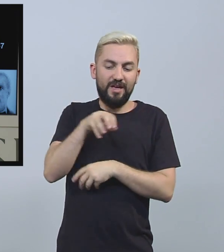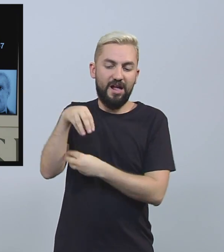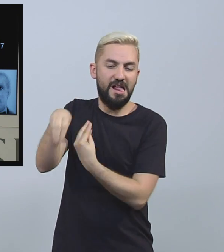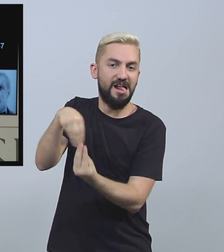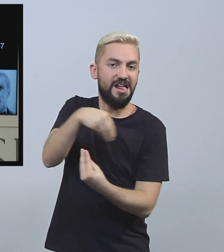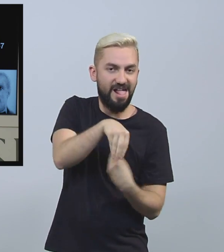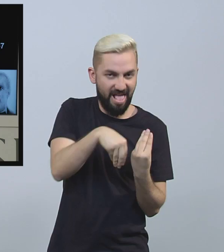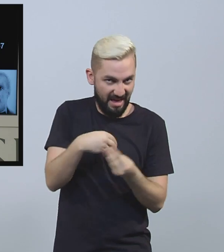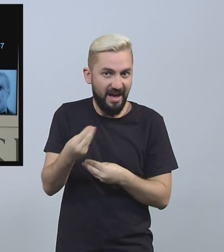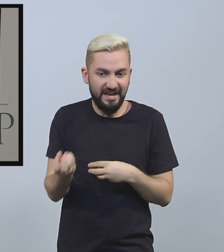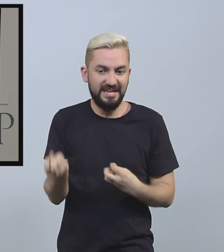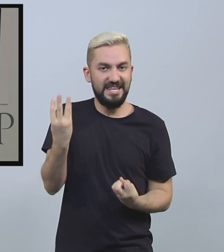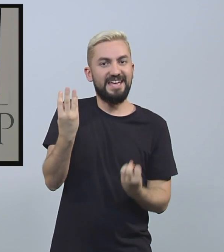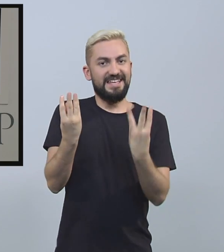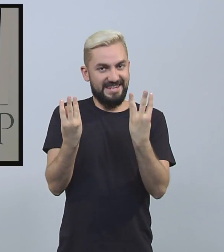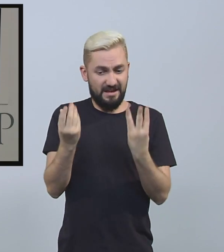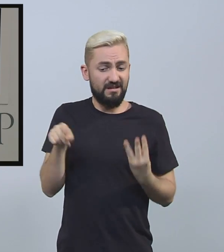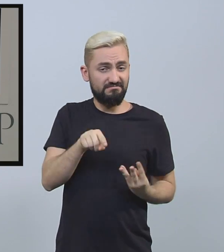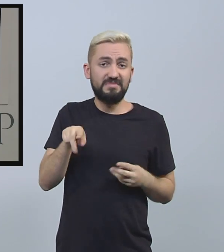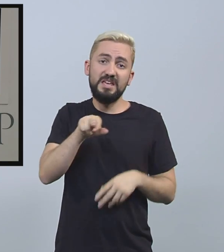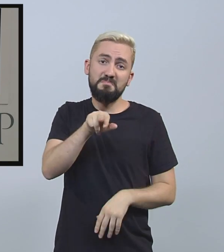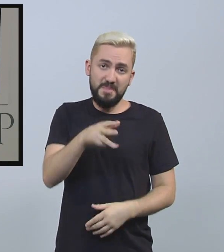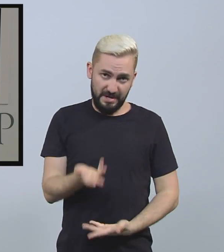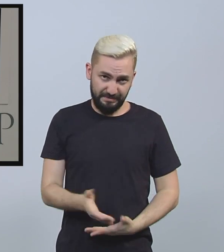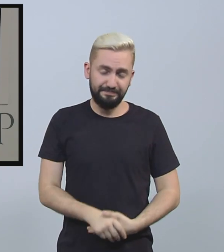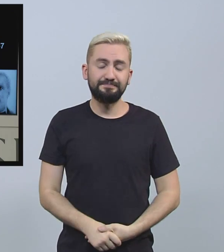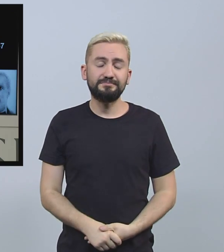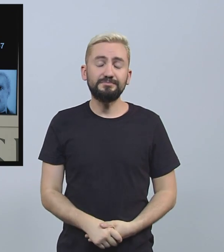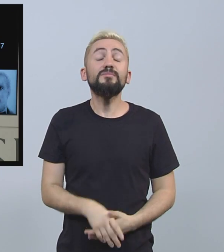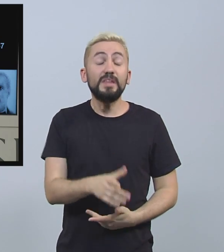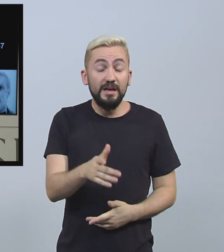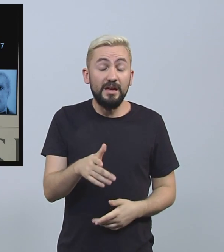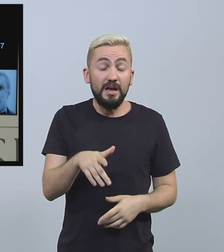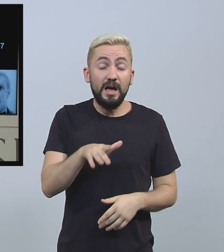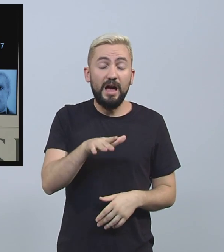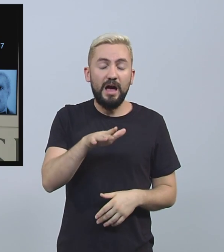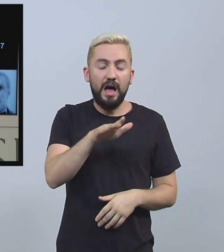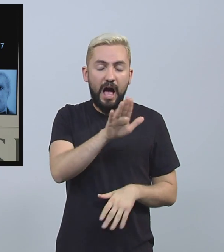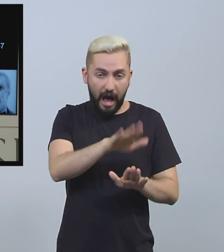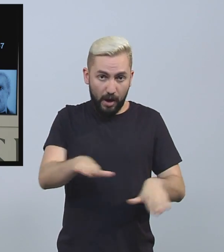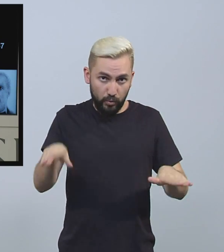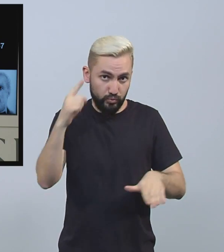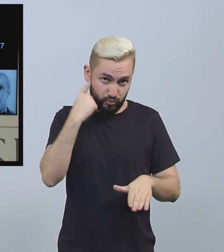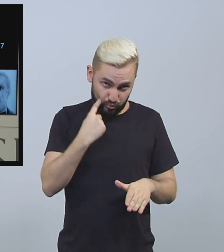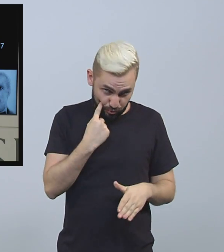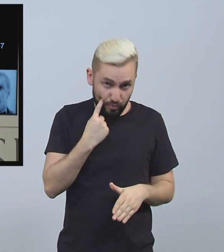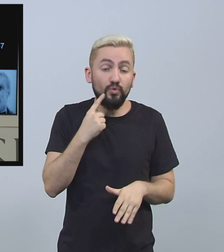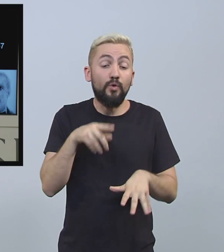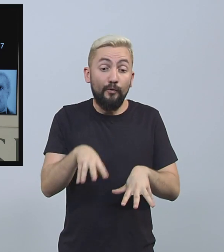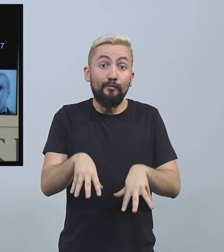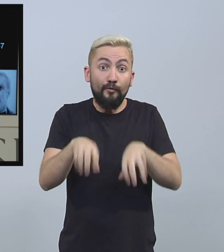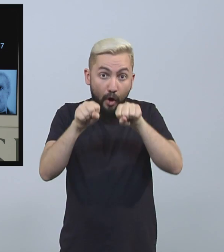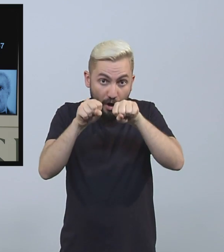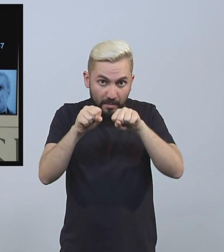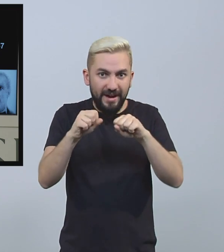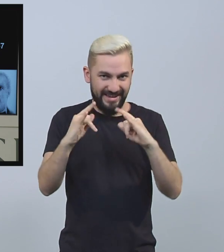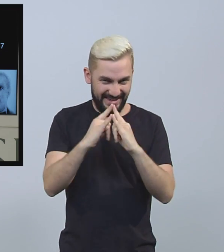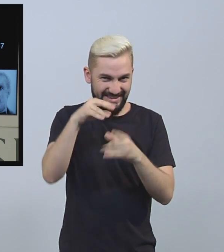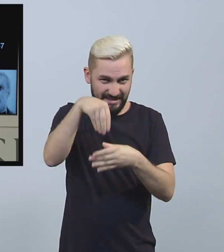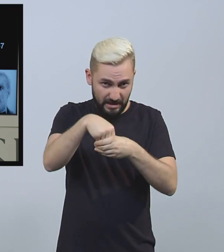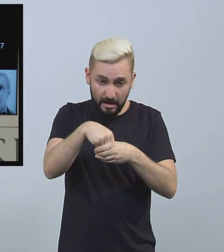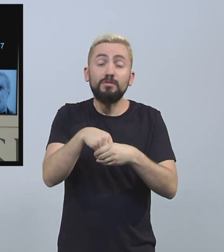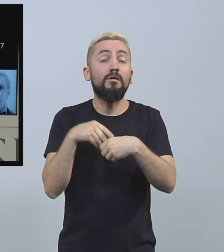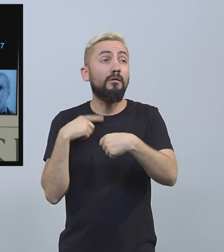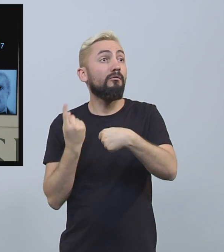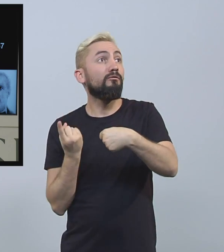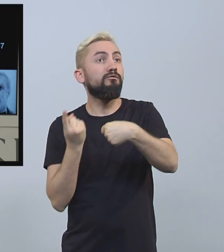Depois que se formavam, os estudantes surdos do INES regressavam para suas regiões de origem e, graças a